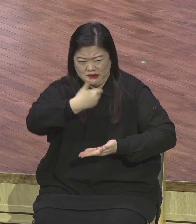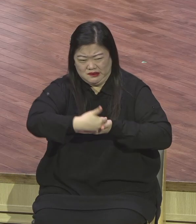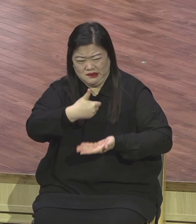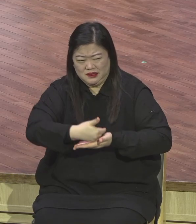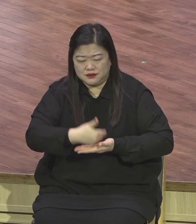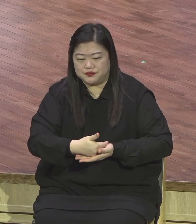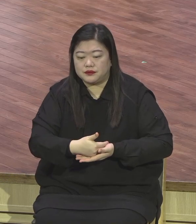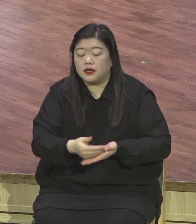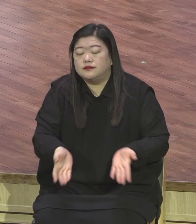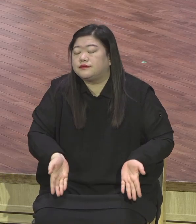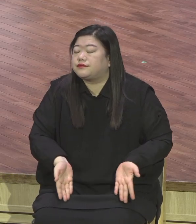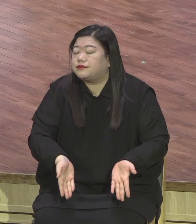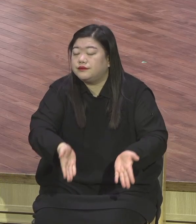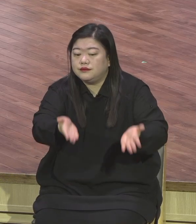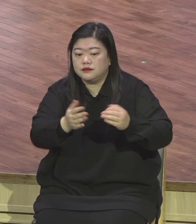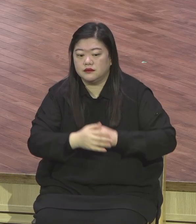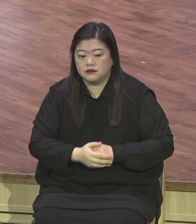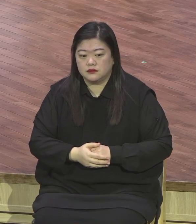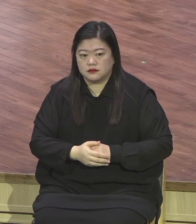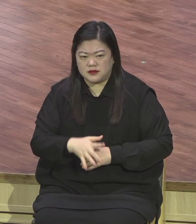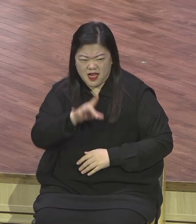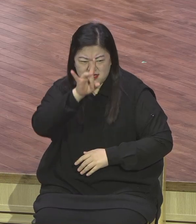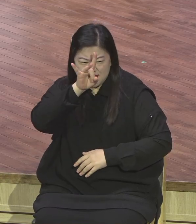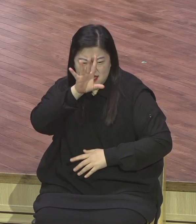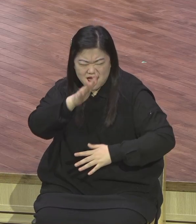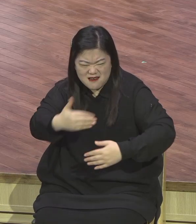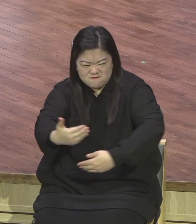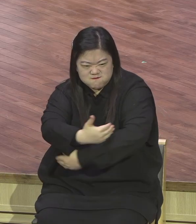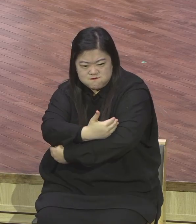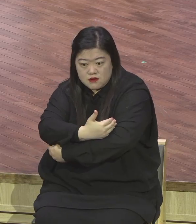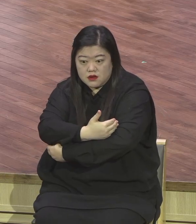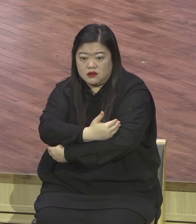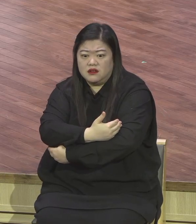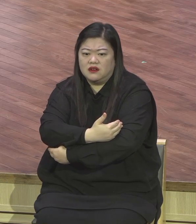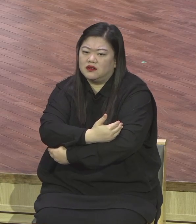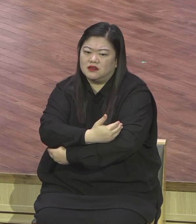목에 막 피 떼 내면서 막 어느 장관처럼 그래 안 합니다.